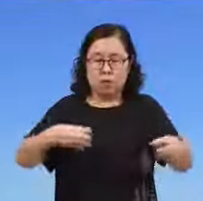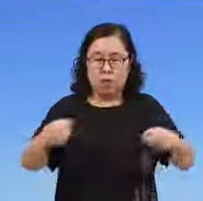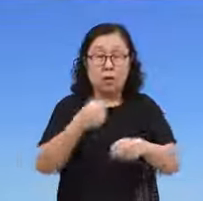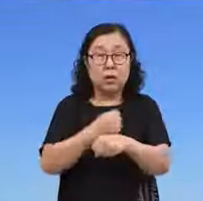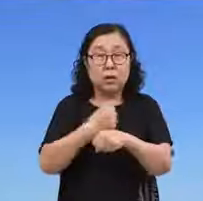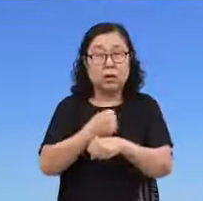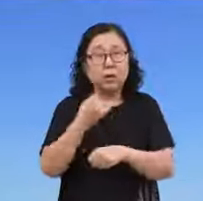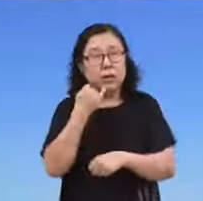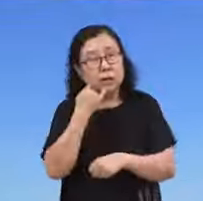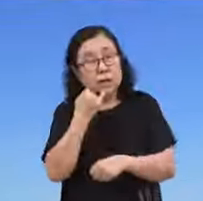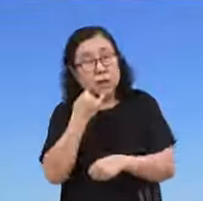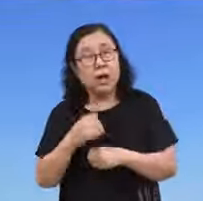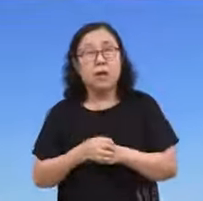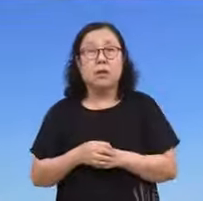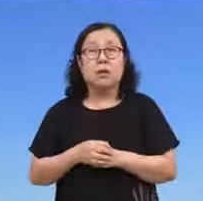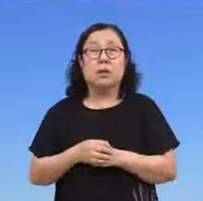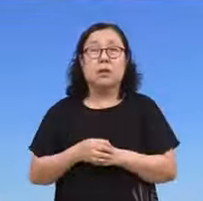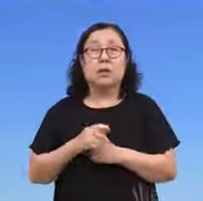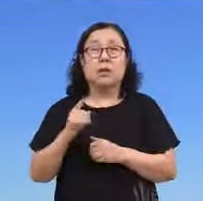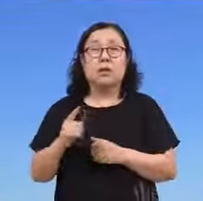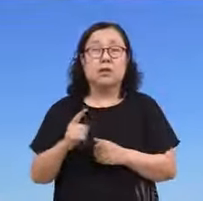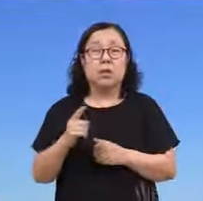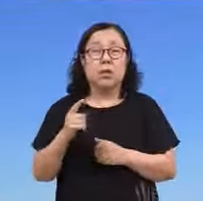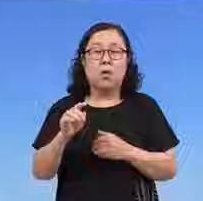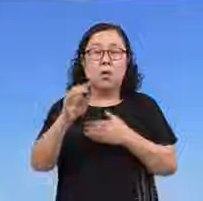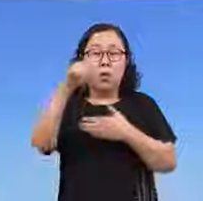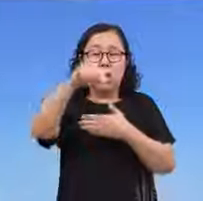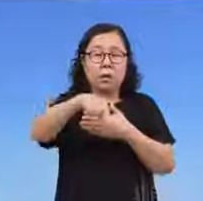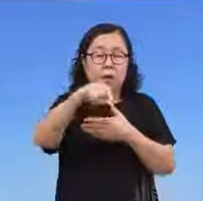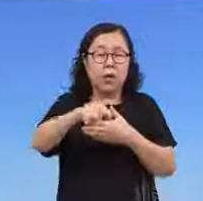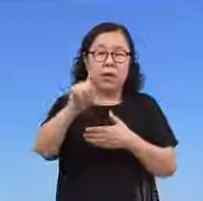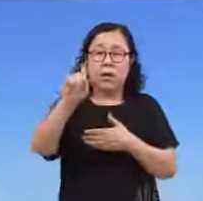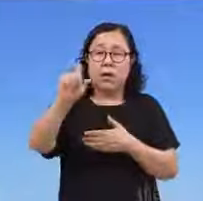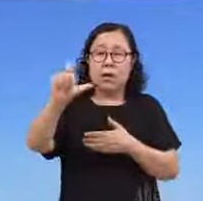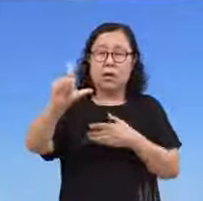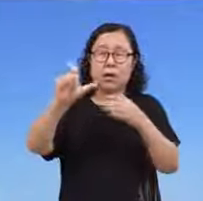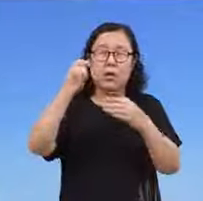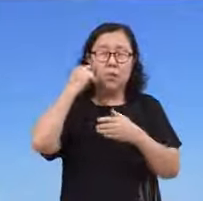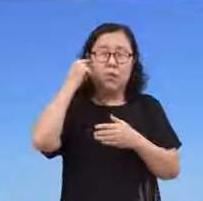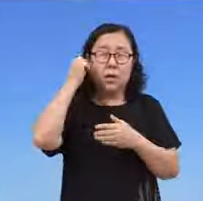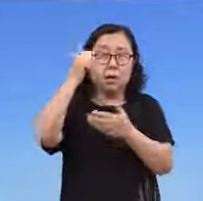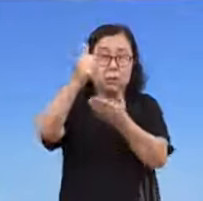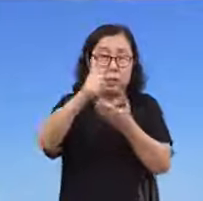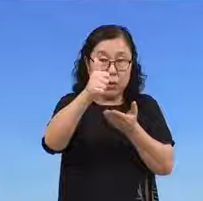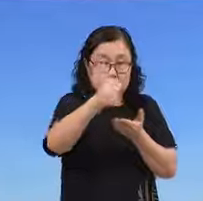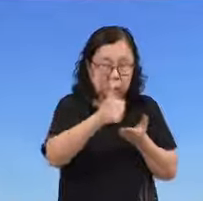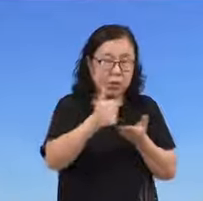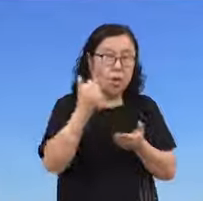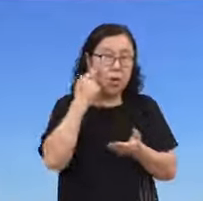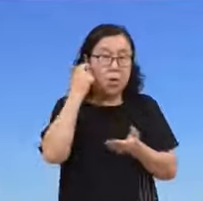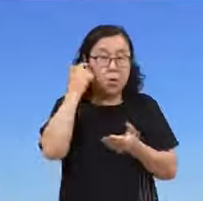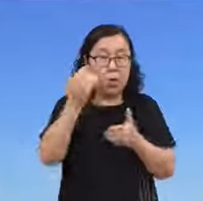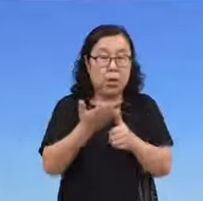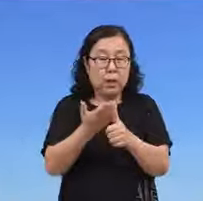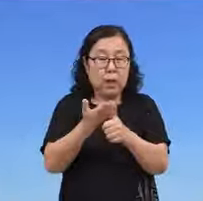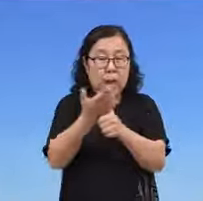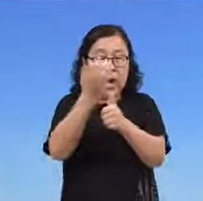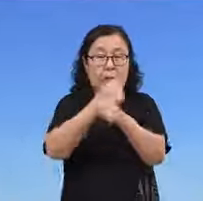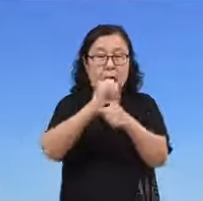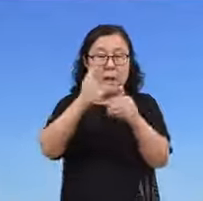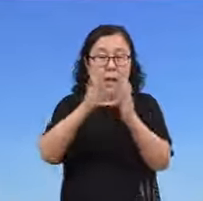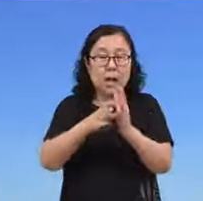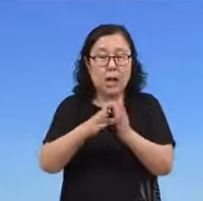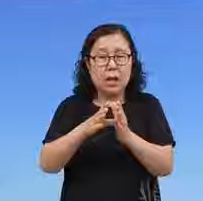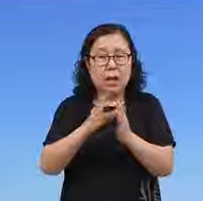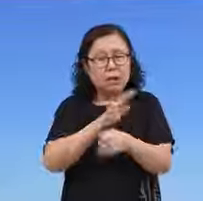성도님들을 섬기고 목양할 때 정말 이 차질없이 잘 될 것인가? 이런 마음의 염려와 두려움은